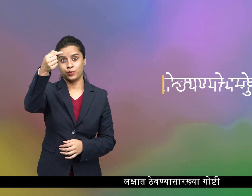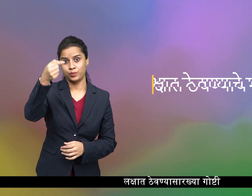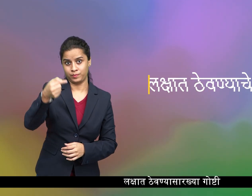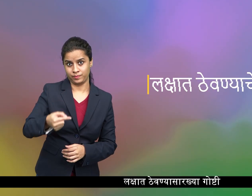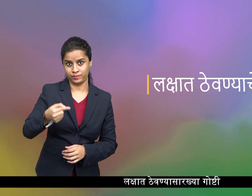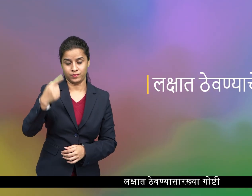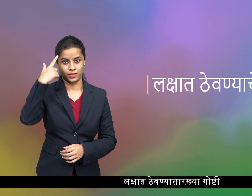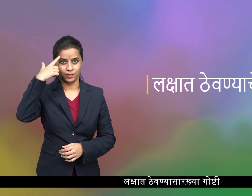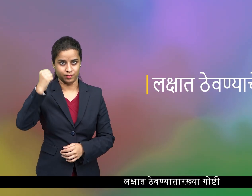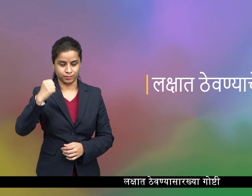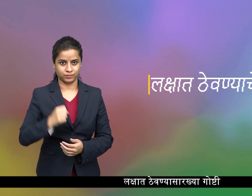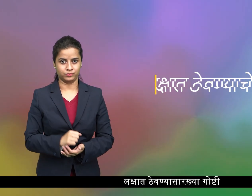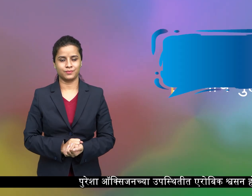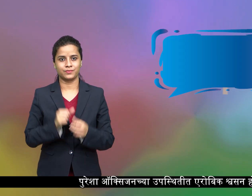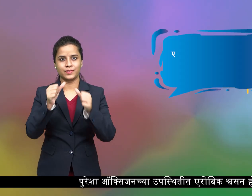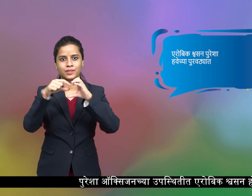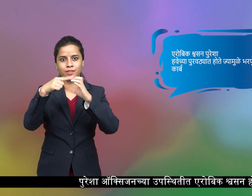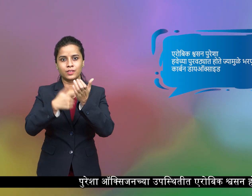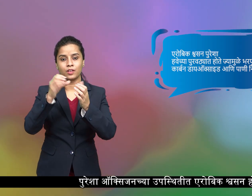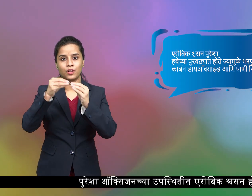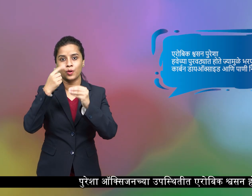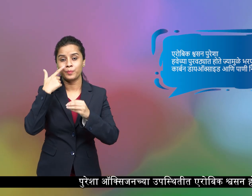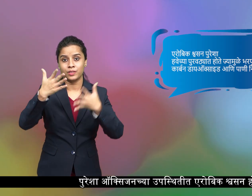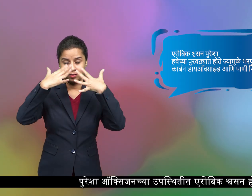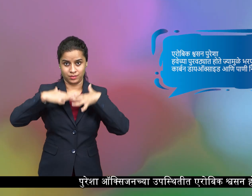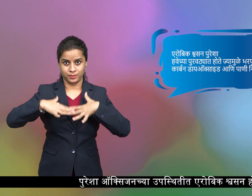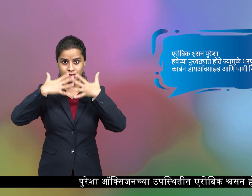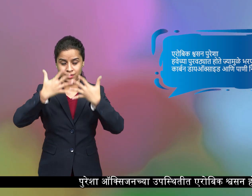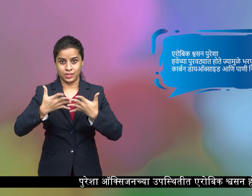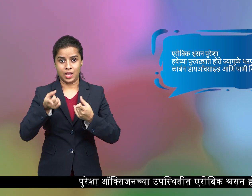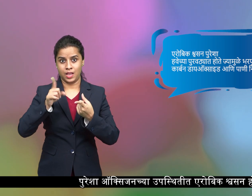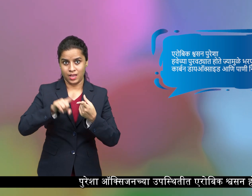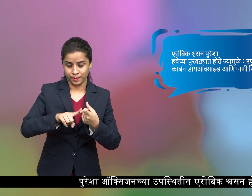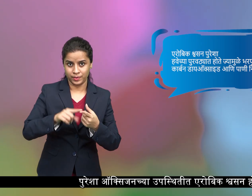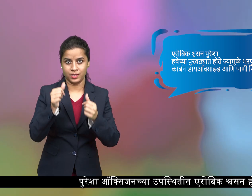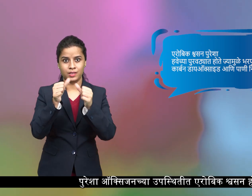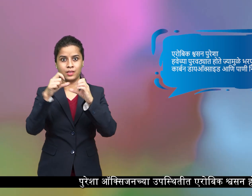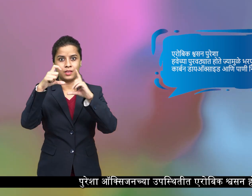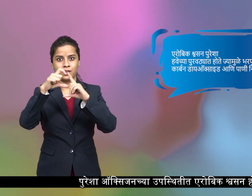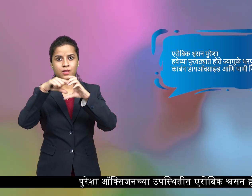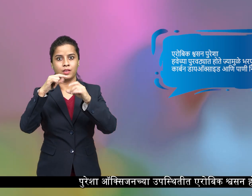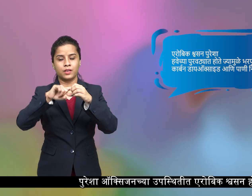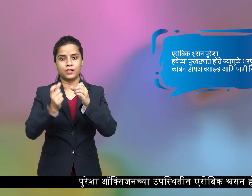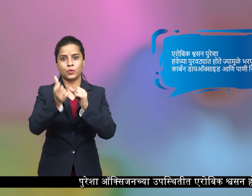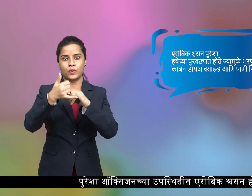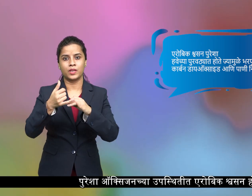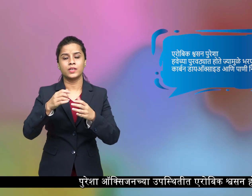लक्षात ठेवण्यासारख्या गोष्टी: पुरेशा ऑक्सिजनच्या उपस्थितीत एरोबिक श्वसन होते,